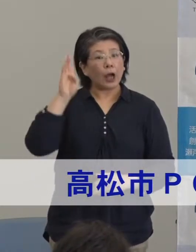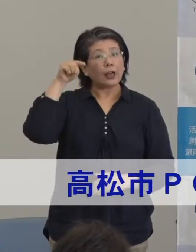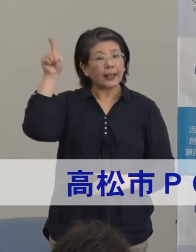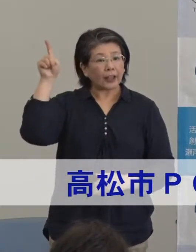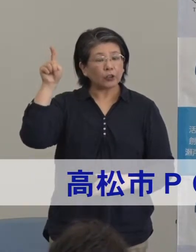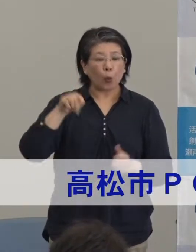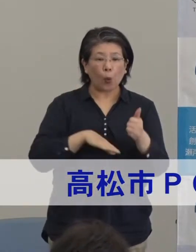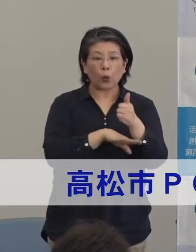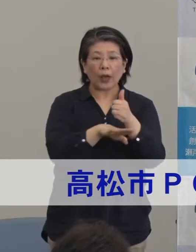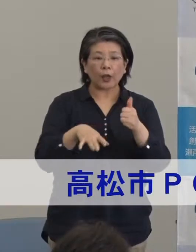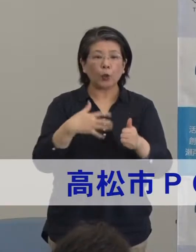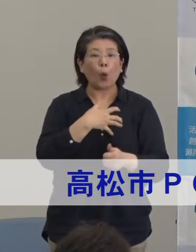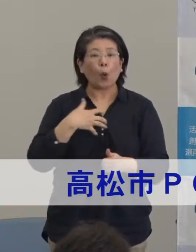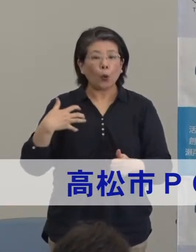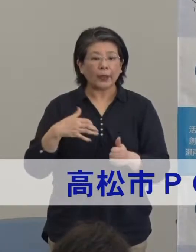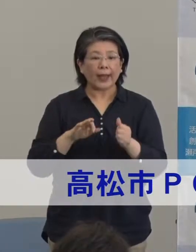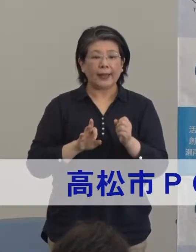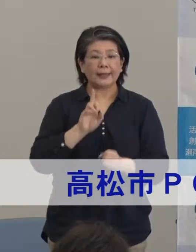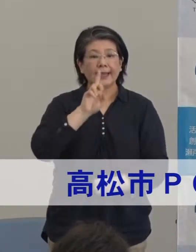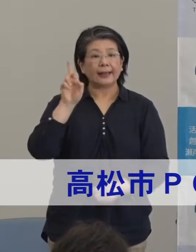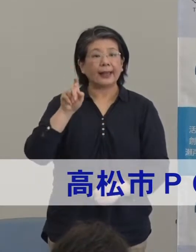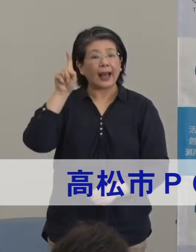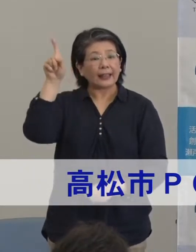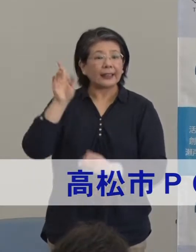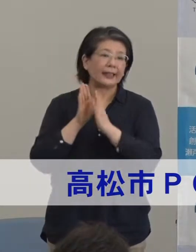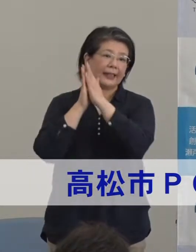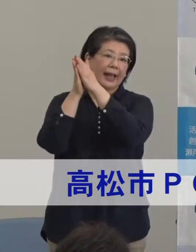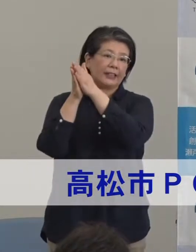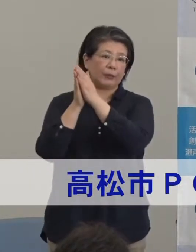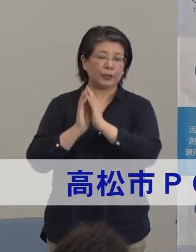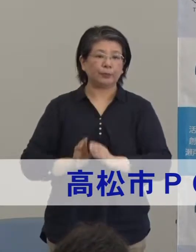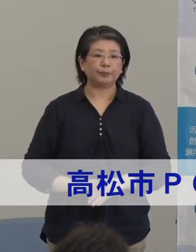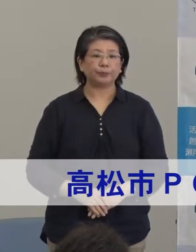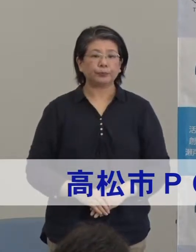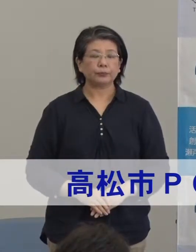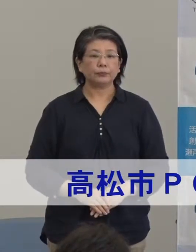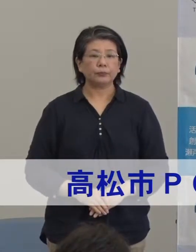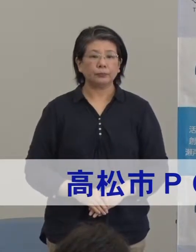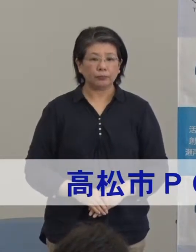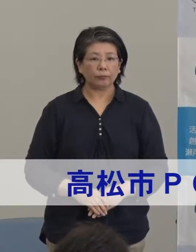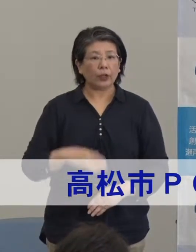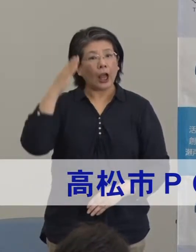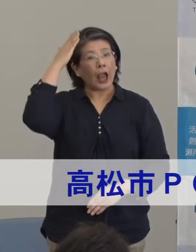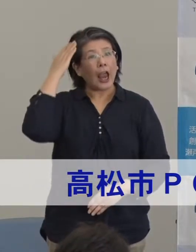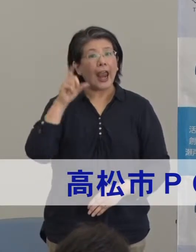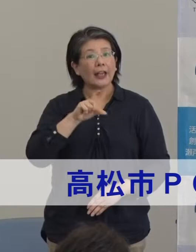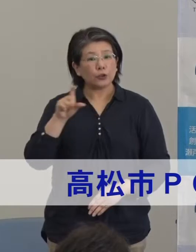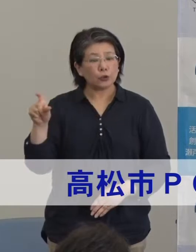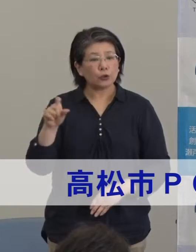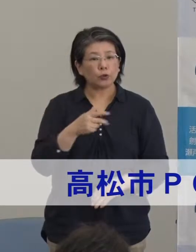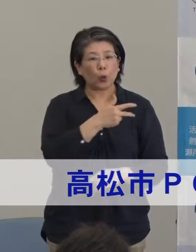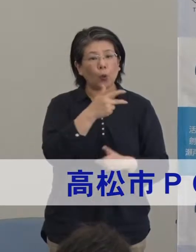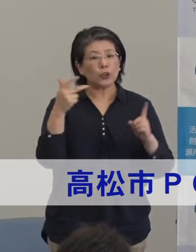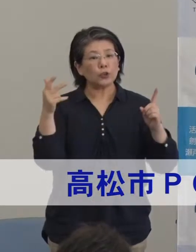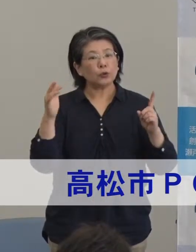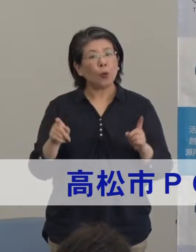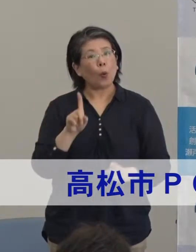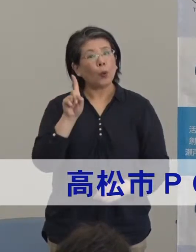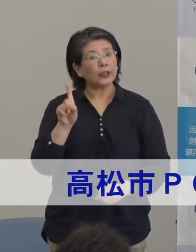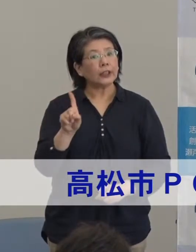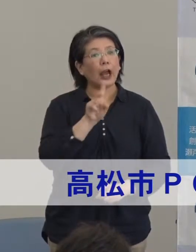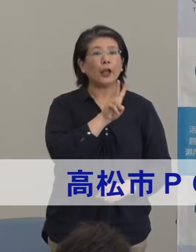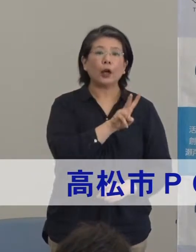保健研究センターに依頼することといたしております。当面、平日の週1日から2日程